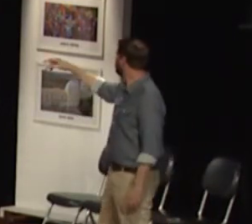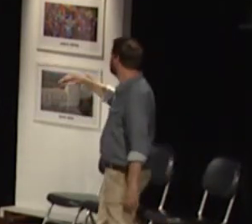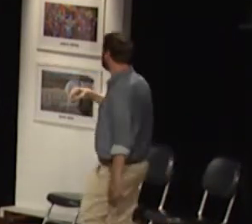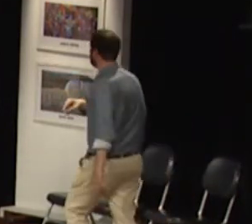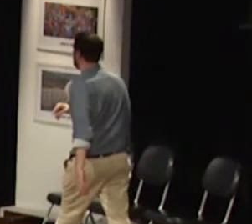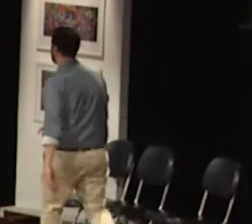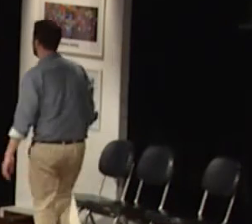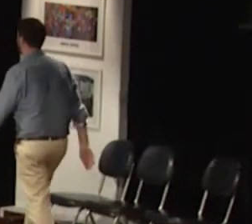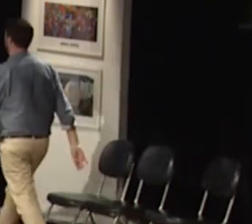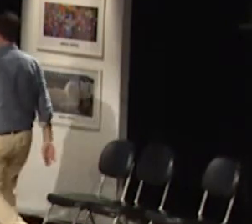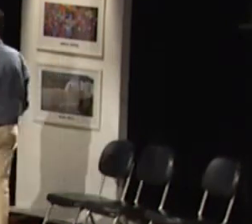Carol.